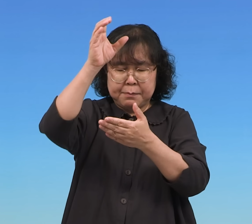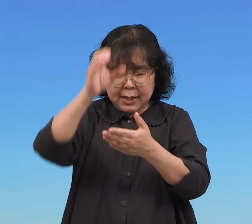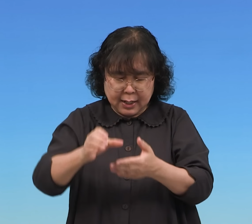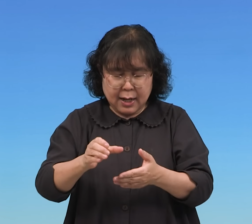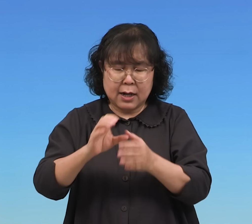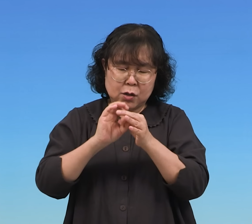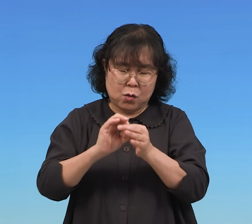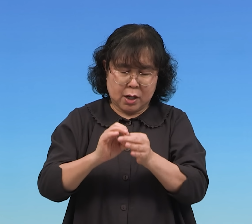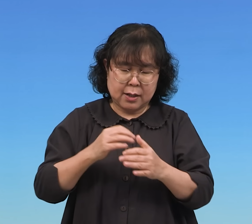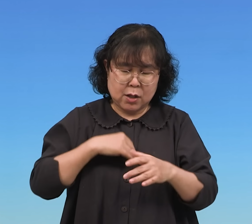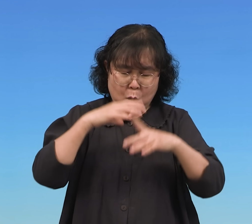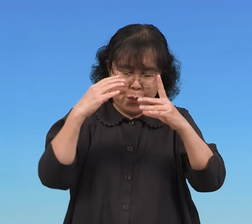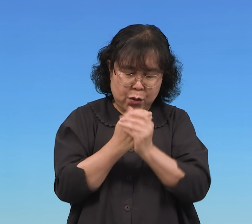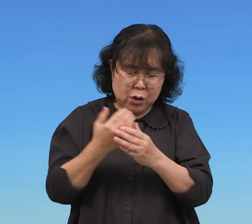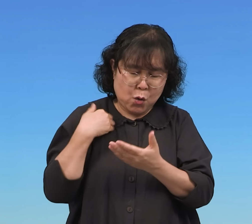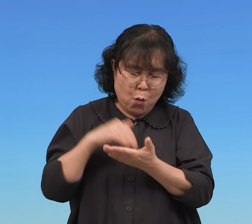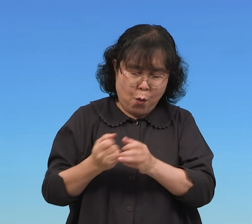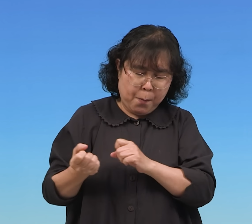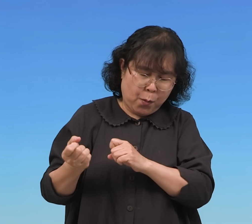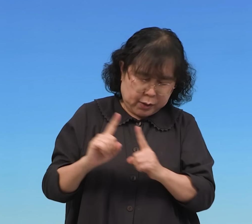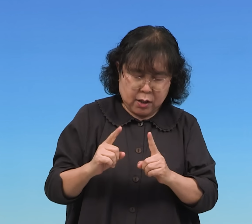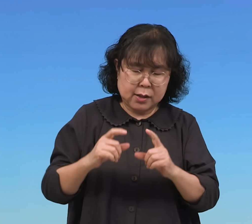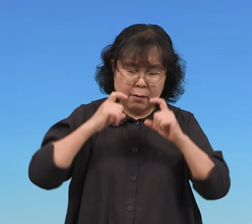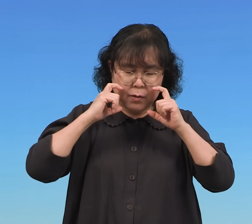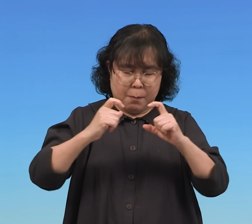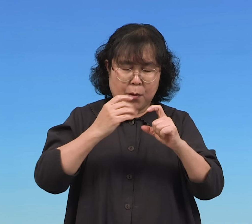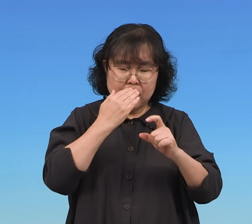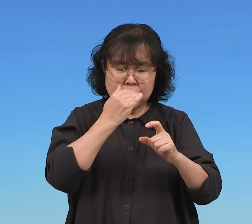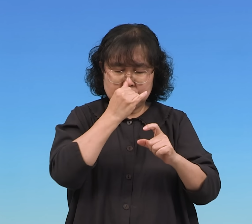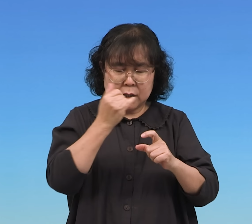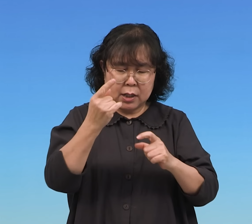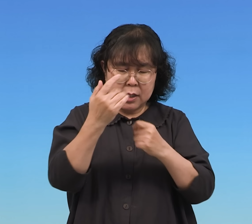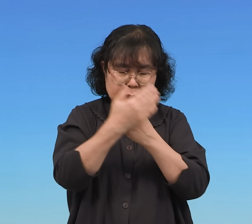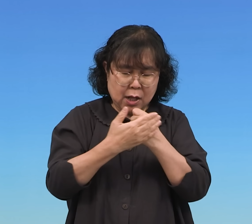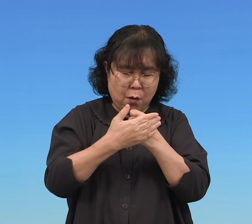말미암아 나는 온전히 회복이 되었음을 선포할 수 있는